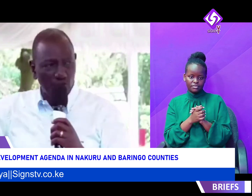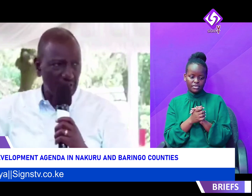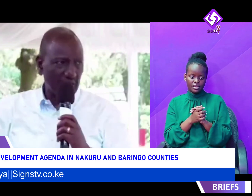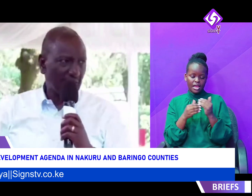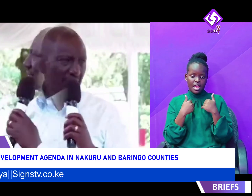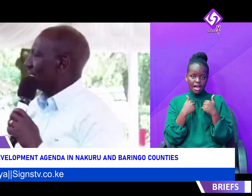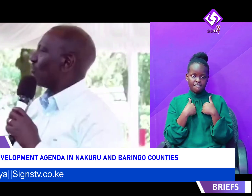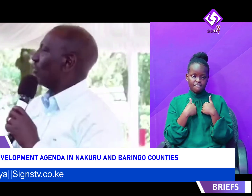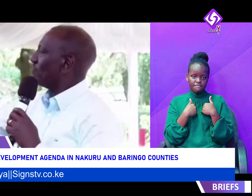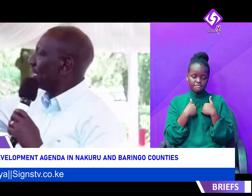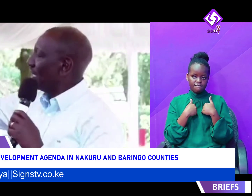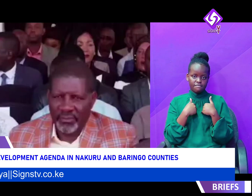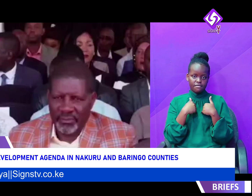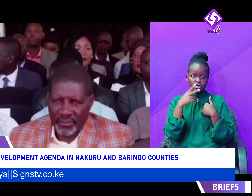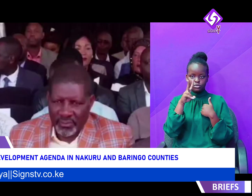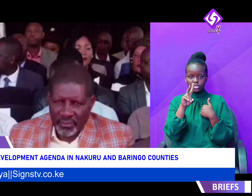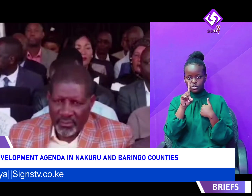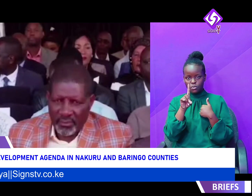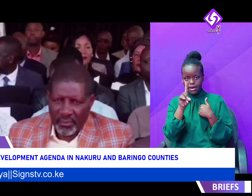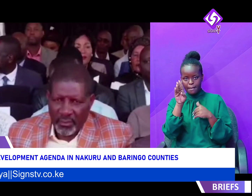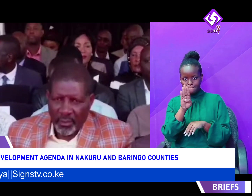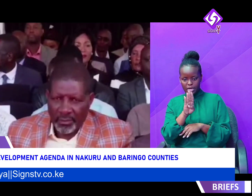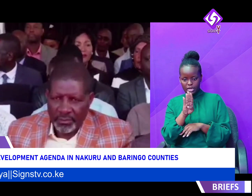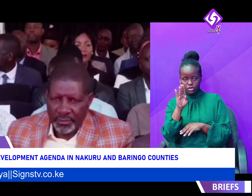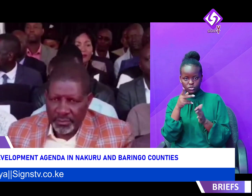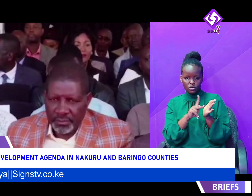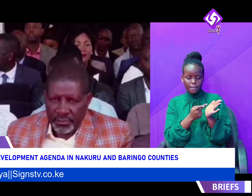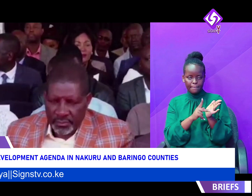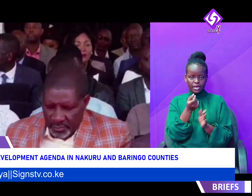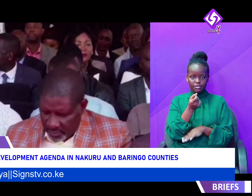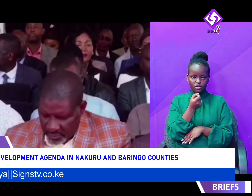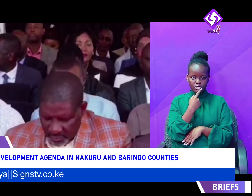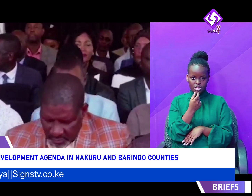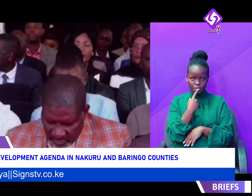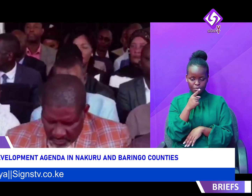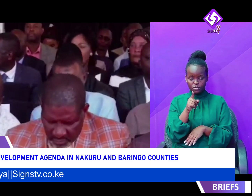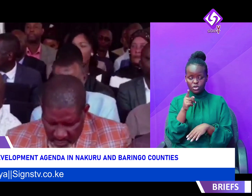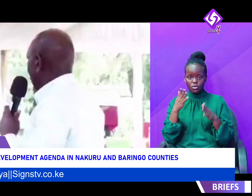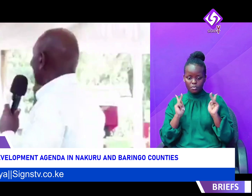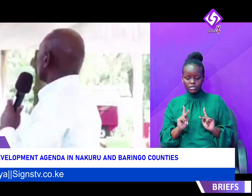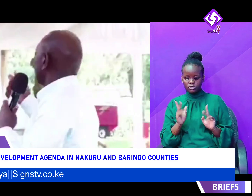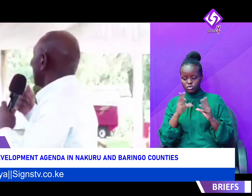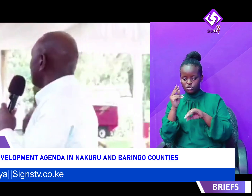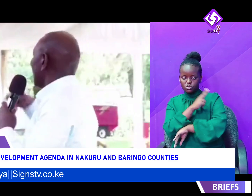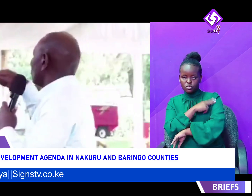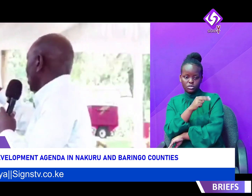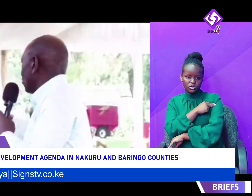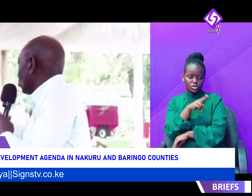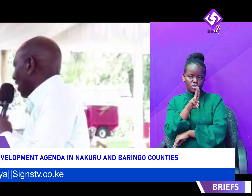21 ya kulipia matibabu. Wewe mwananchi umeenda hospitali, wanatutumia bill,